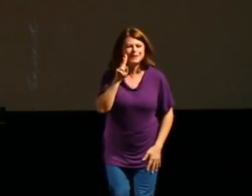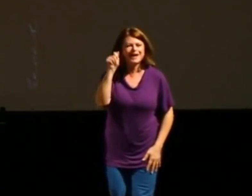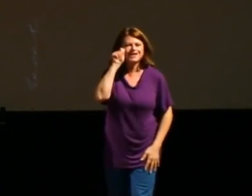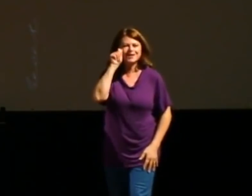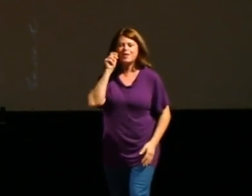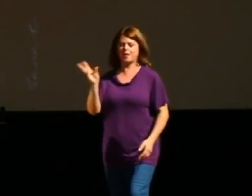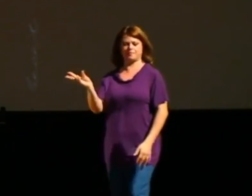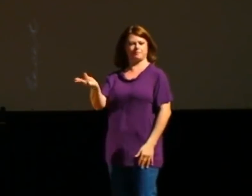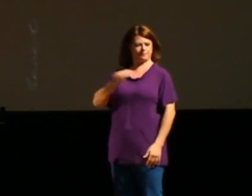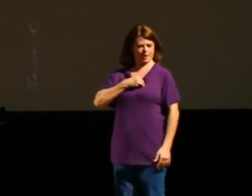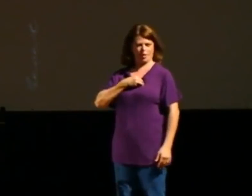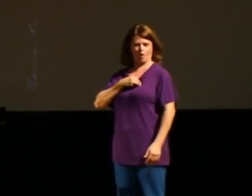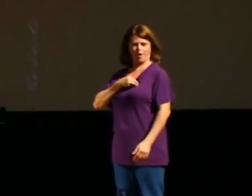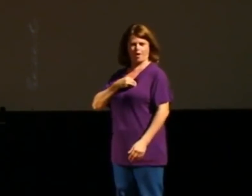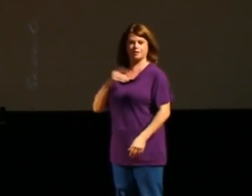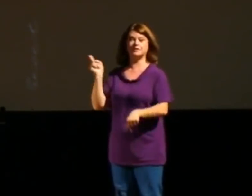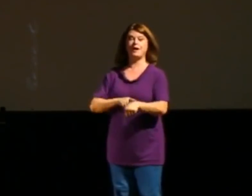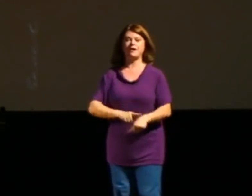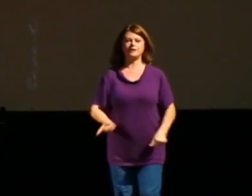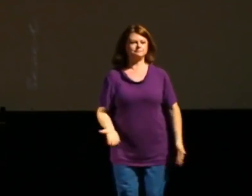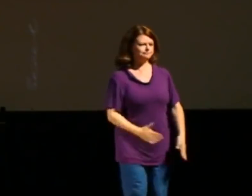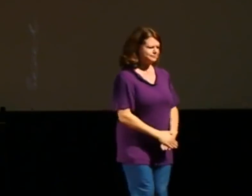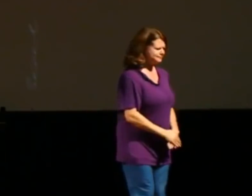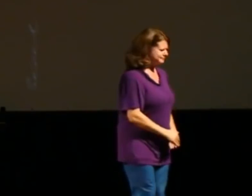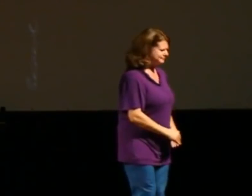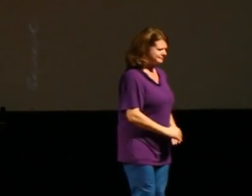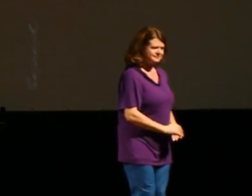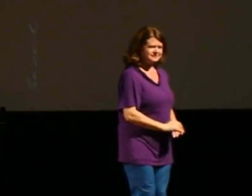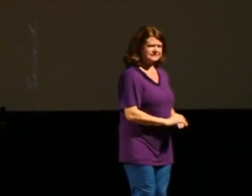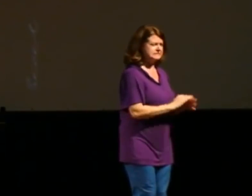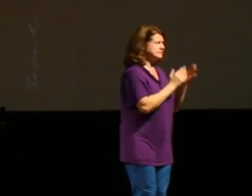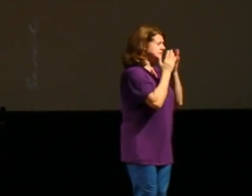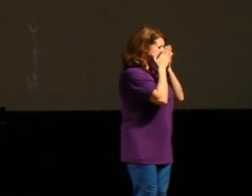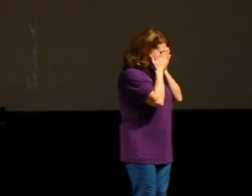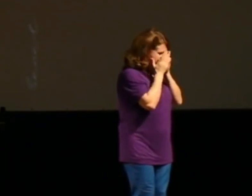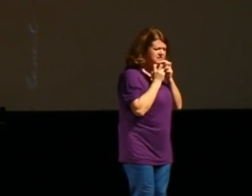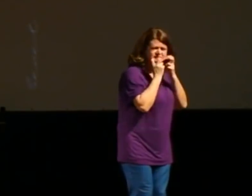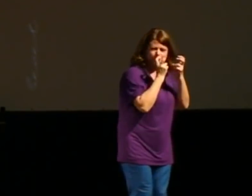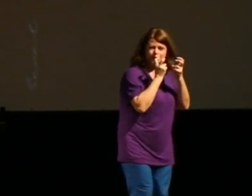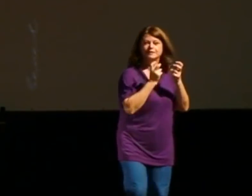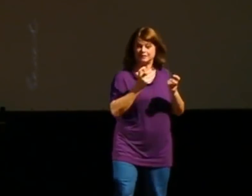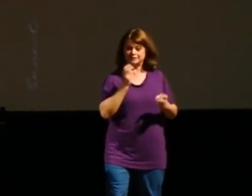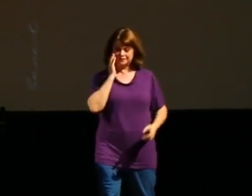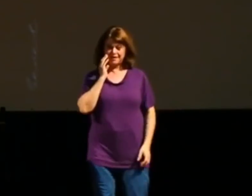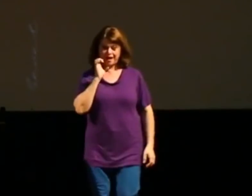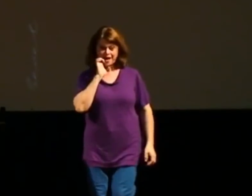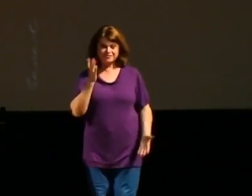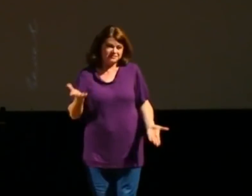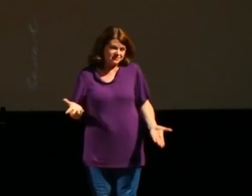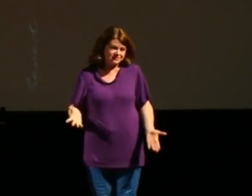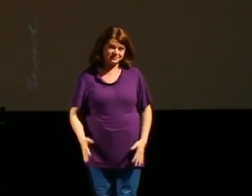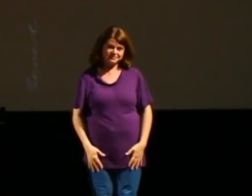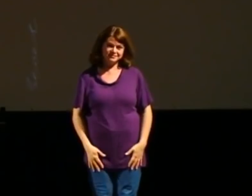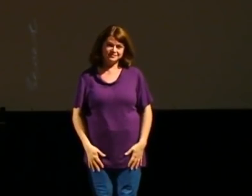figueira? Porque se você souber quem eu sou, você não vai me amar, Eva. E eu também não quero conhecer tuas feiuras, porque eu não sei